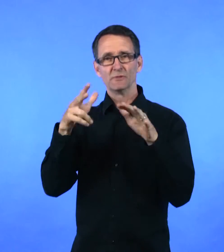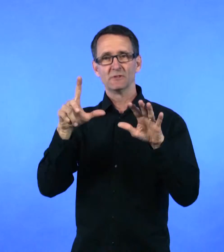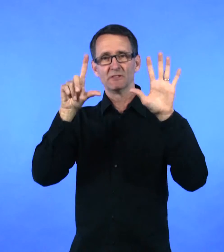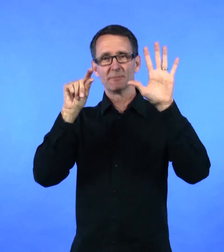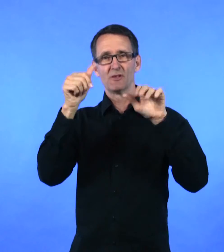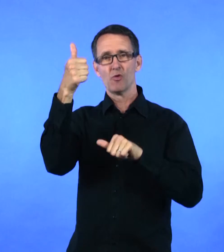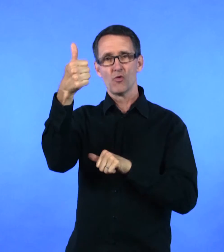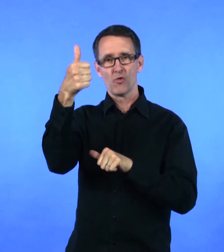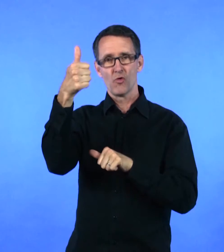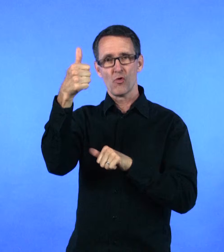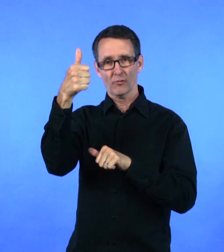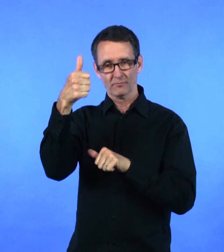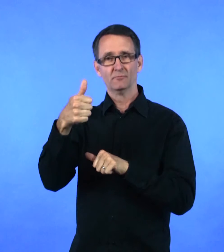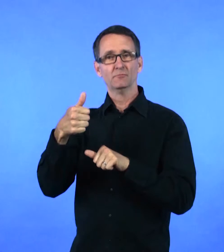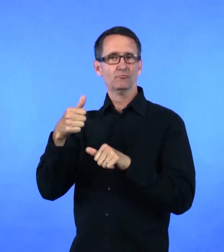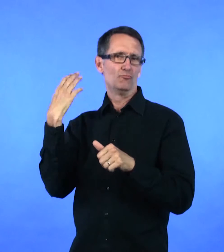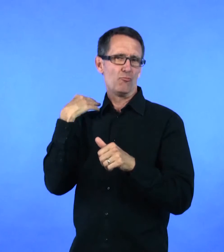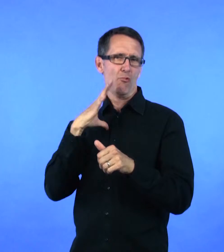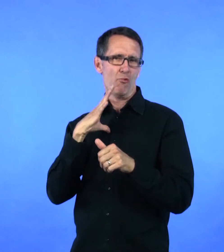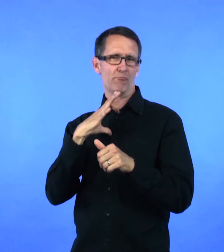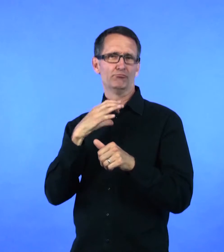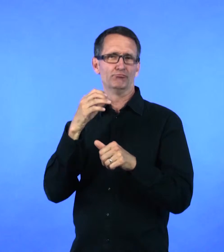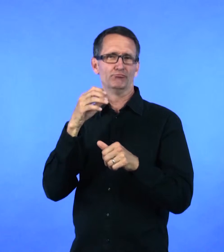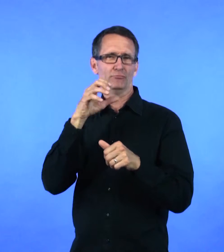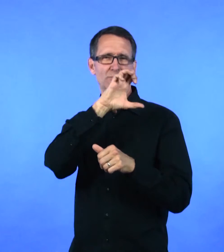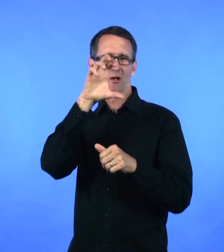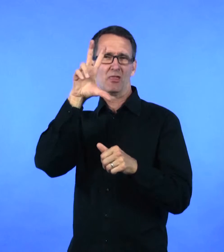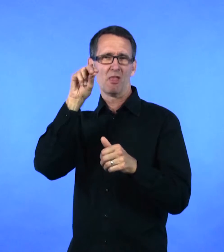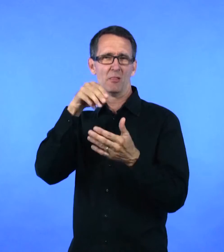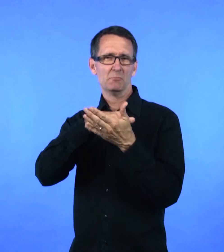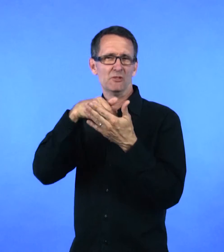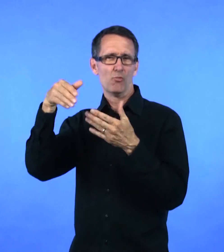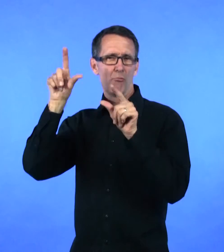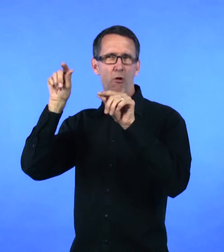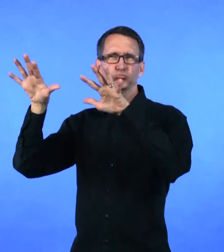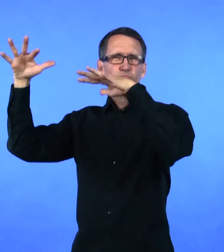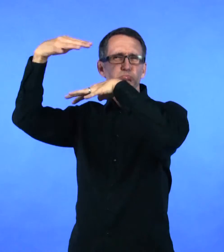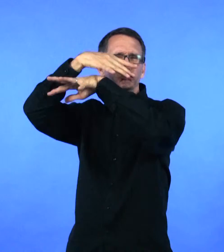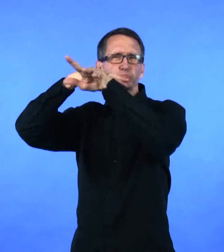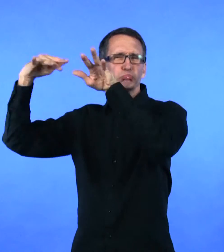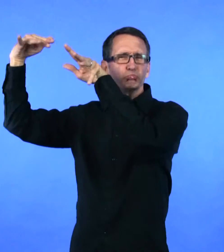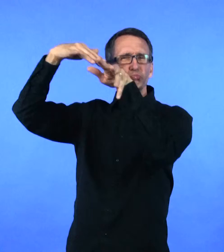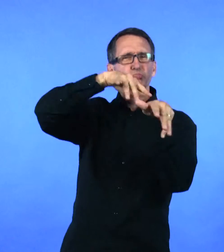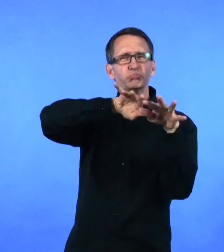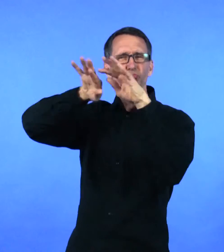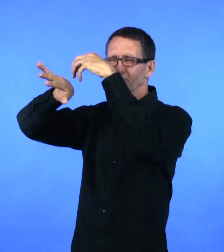on dénombrait une colonie de 130 millions d'individus qui effectuaient leur migration chaque